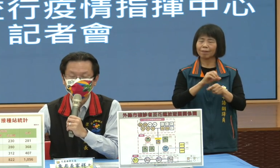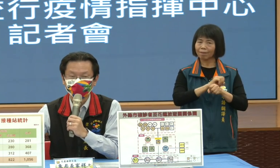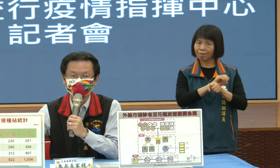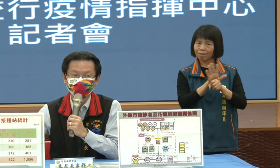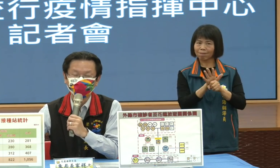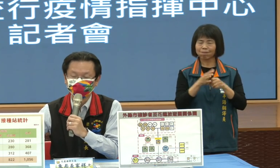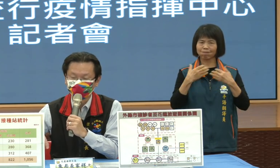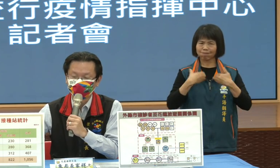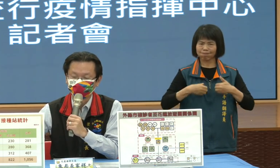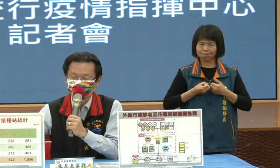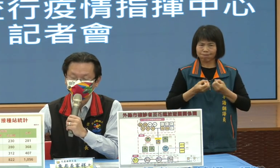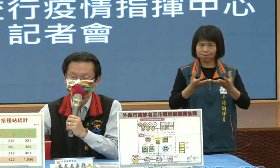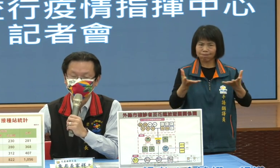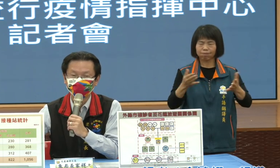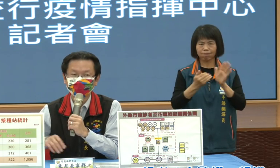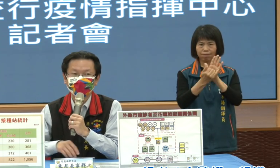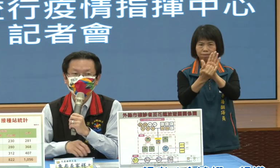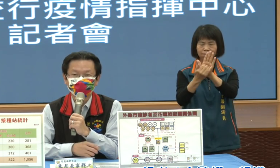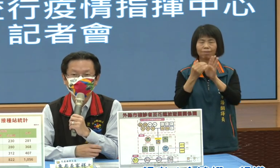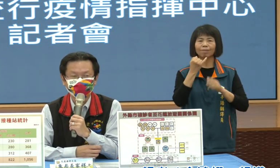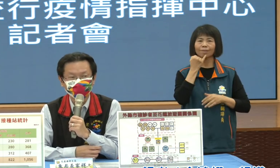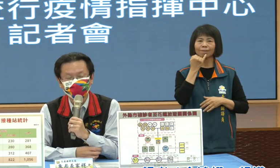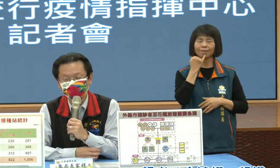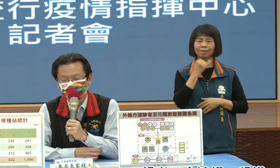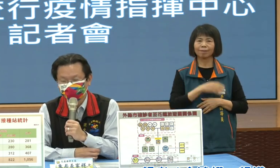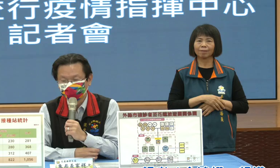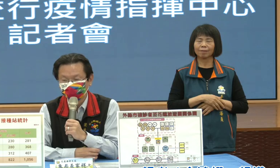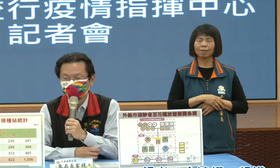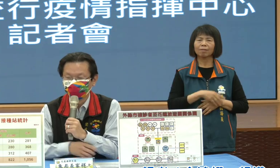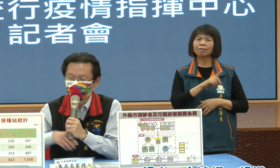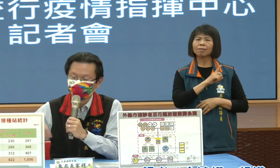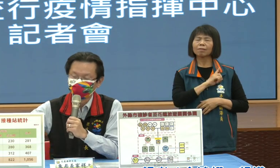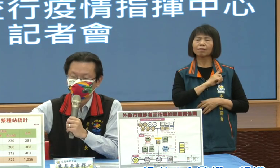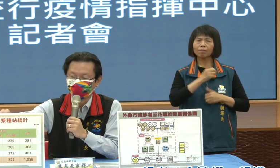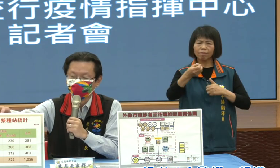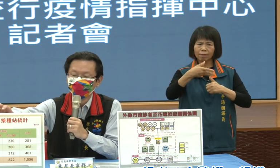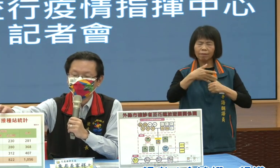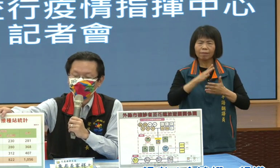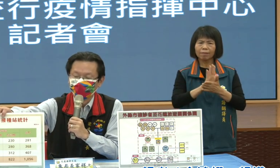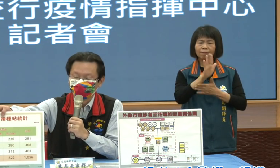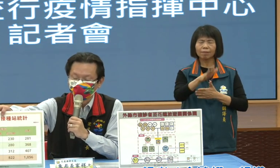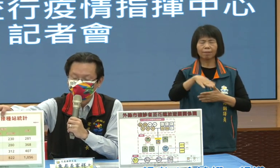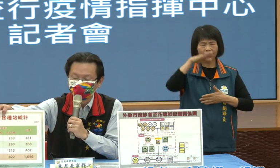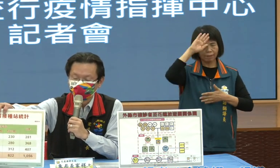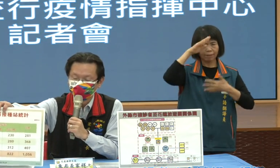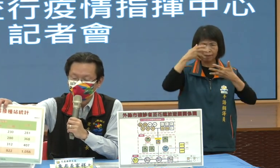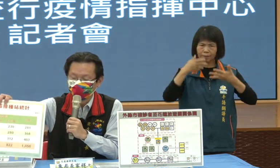新冠病毒最好的方式至少它不会让你重症，不会让你死亡。